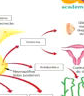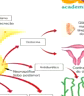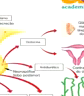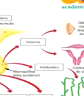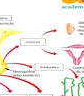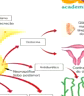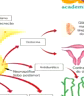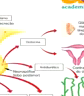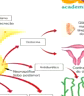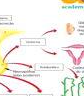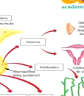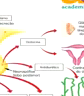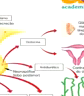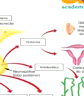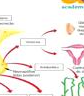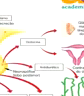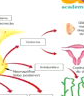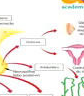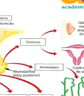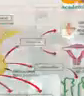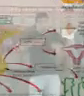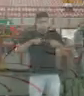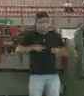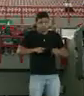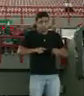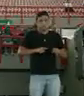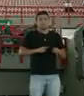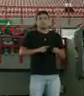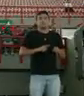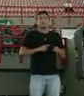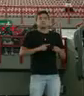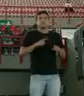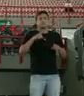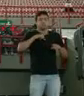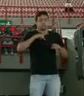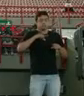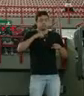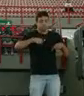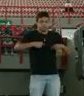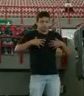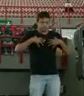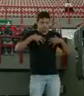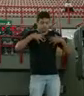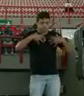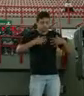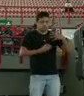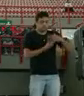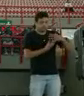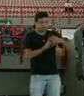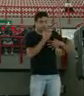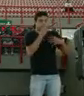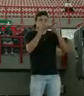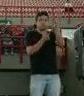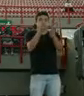que função? Estimular as glândulas mamárias a produzir o que?